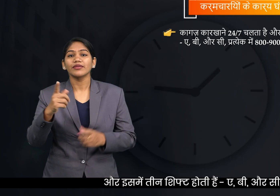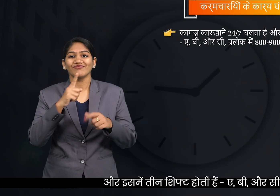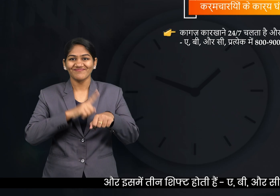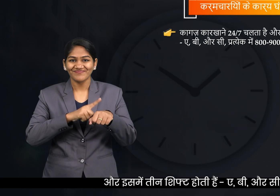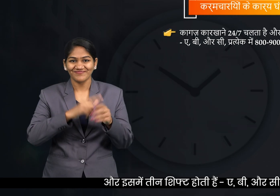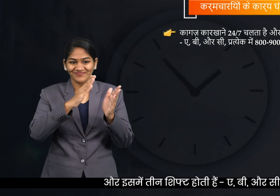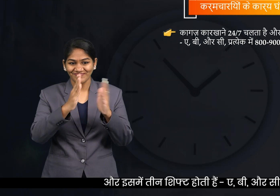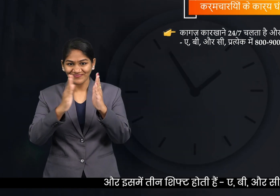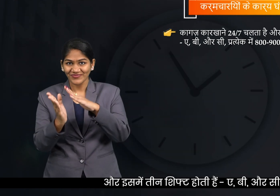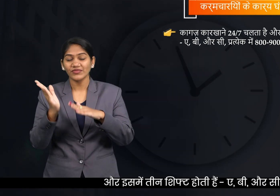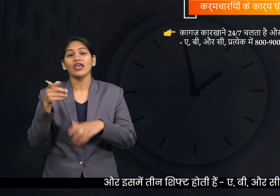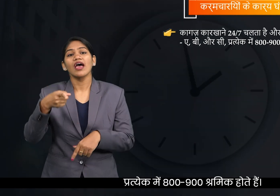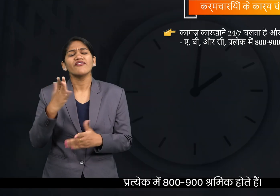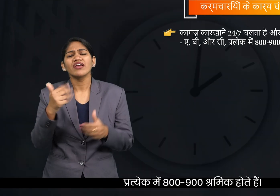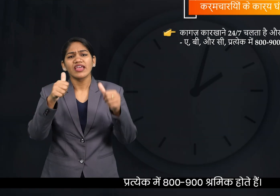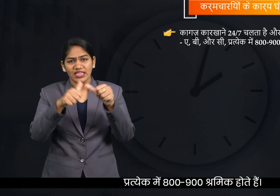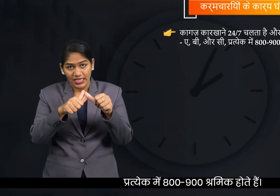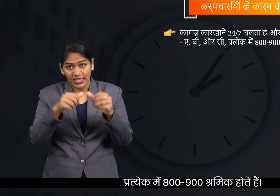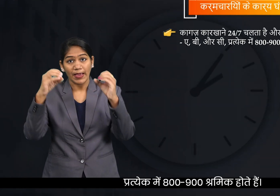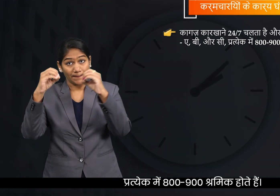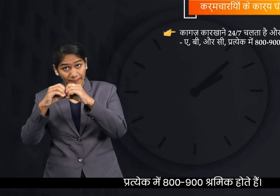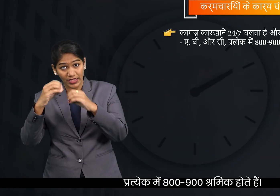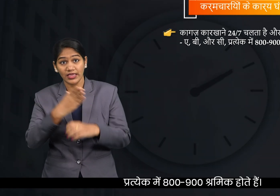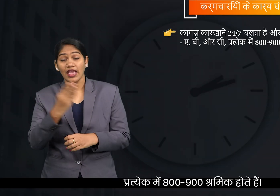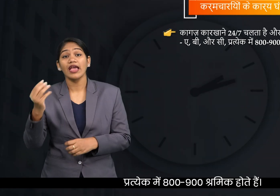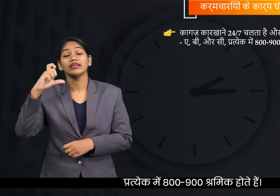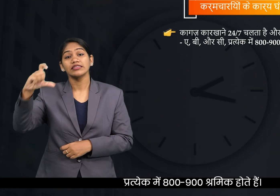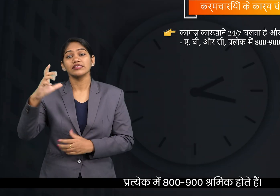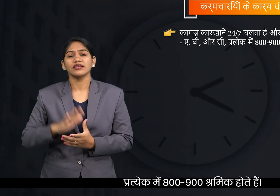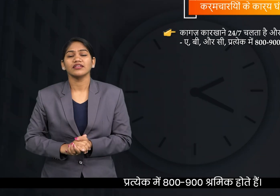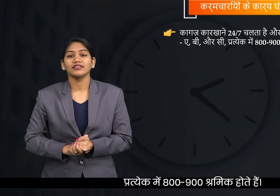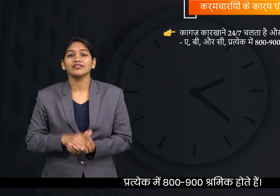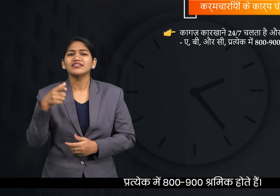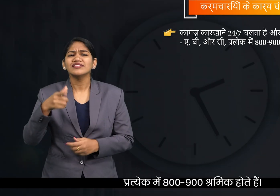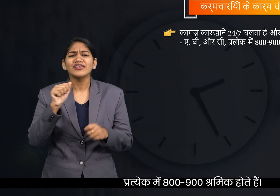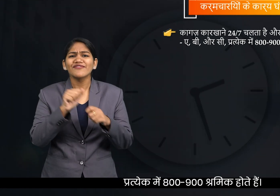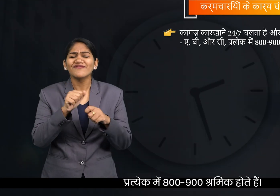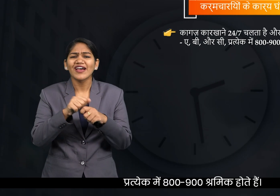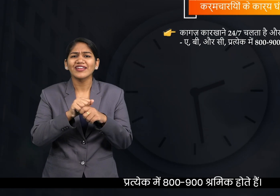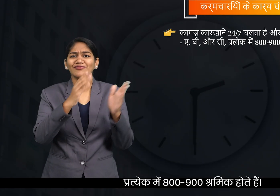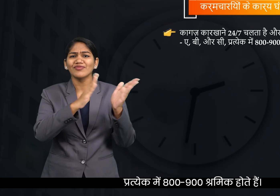ए, बी और सी। प्रत्येक में 800 से 900 श्रमिक होते हैं।